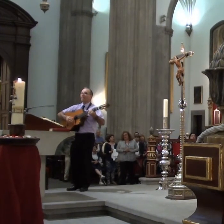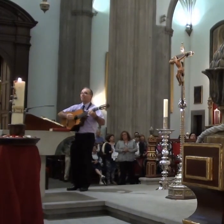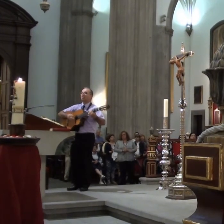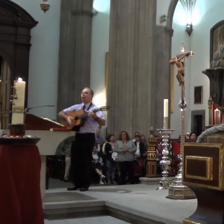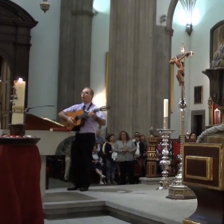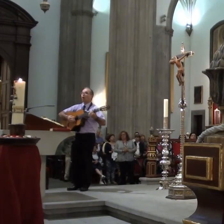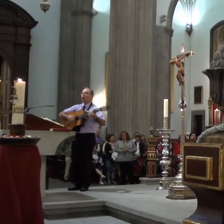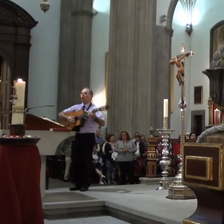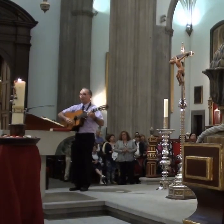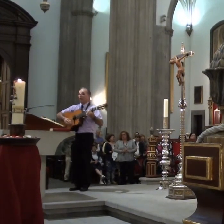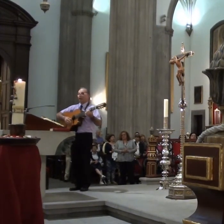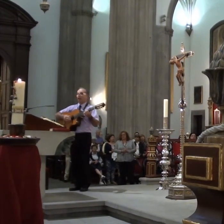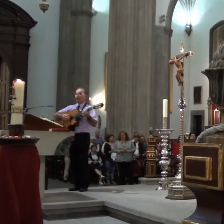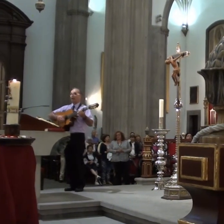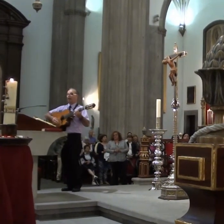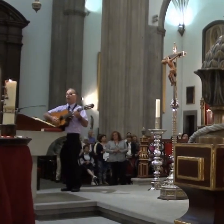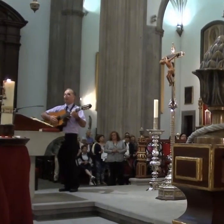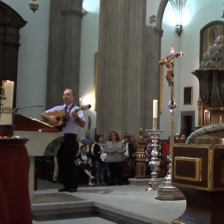a Cristo